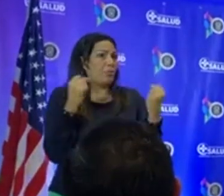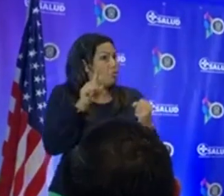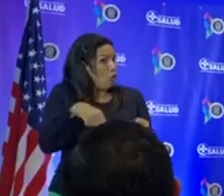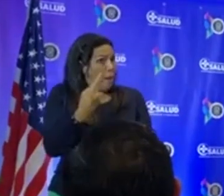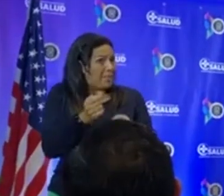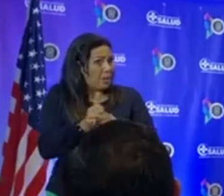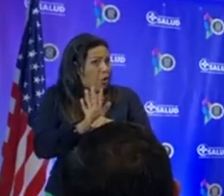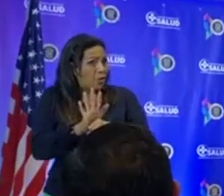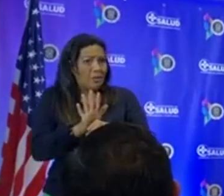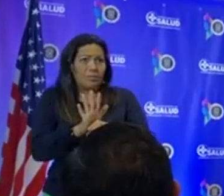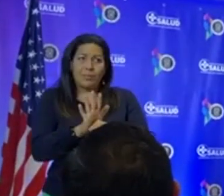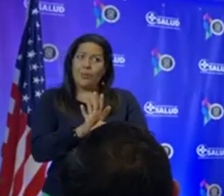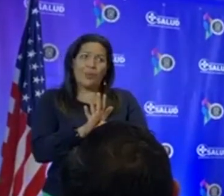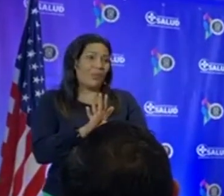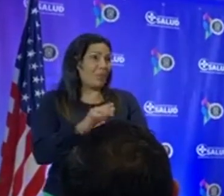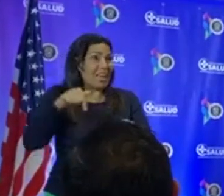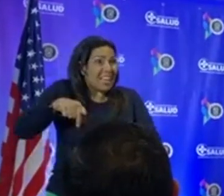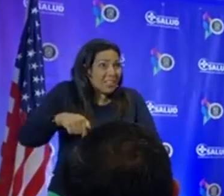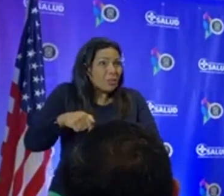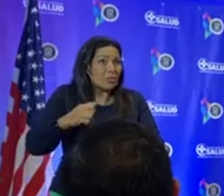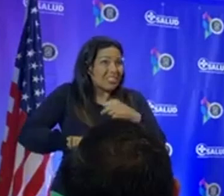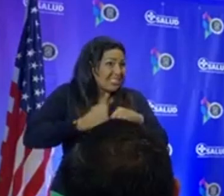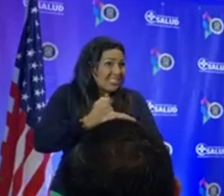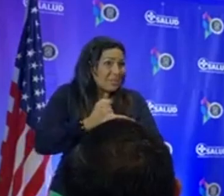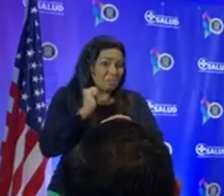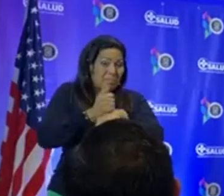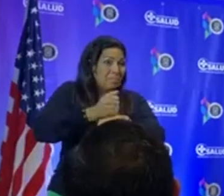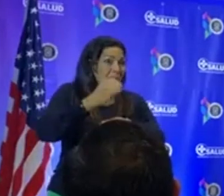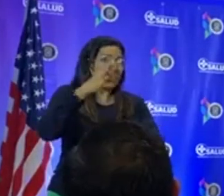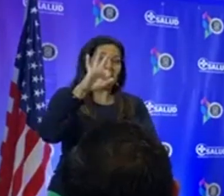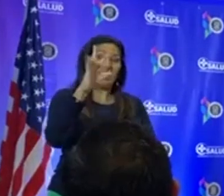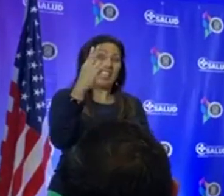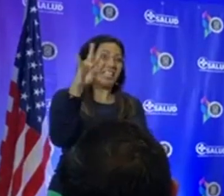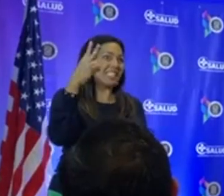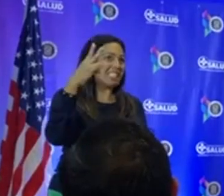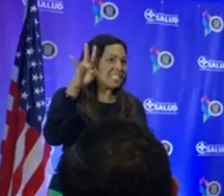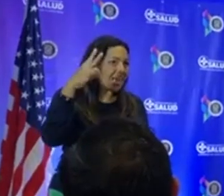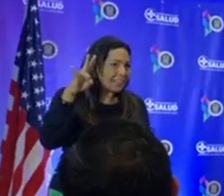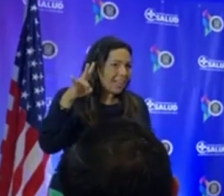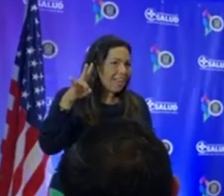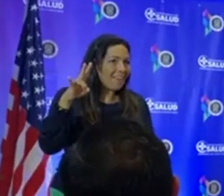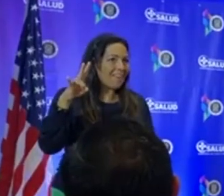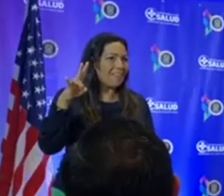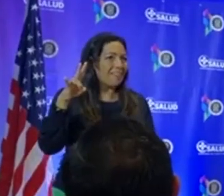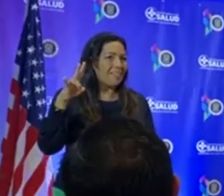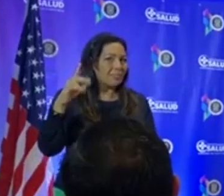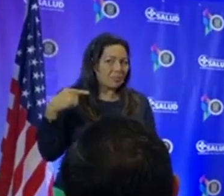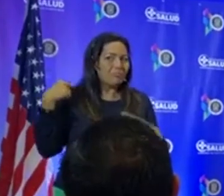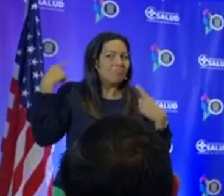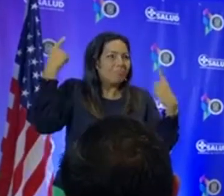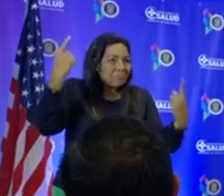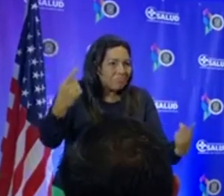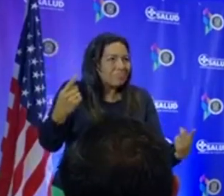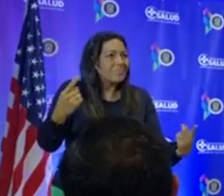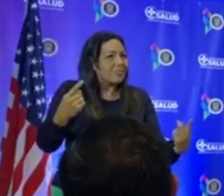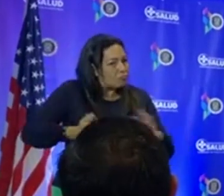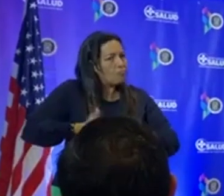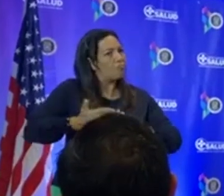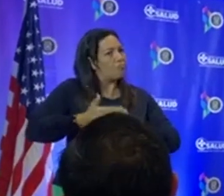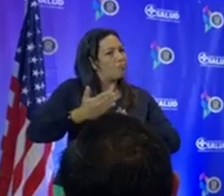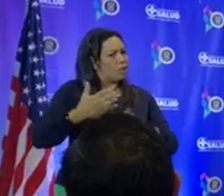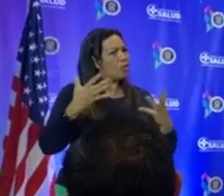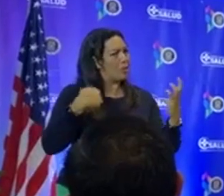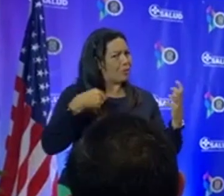existe desde el 1917 y ha sido eficiente en todo momento, y eso es lo que yo quiero proyectar.